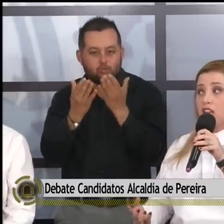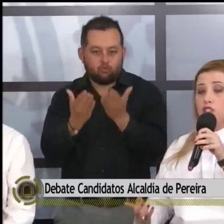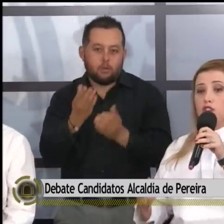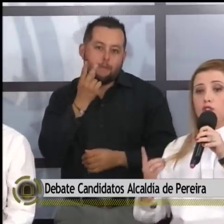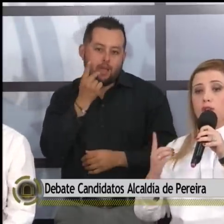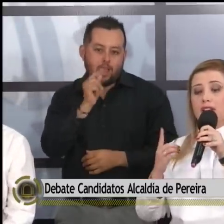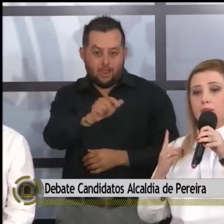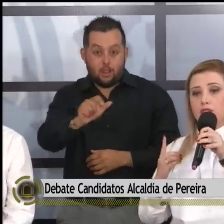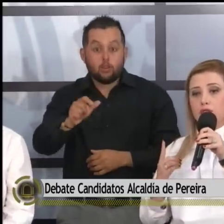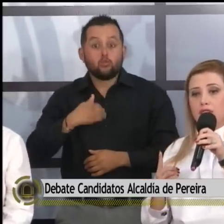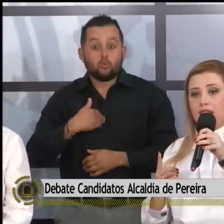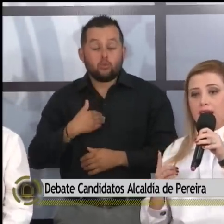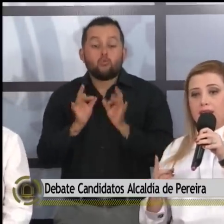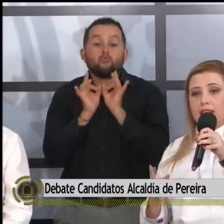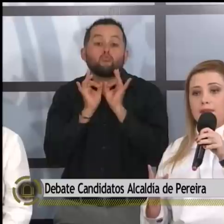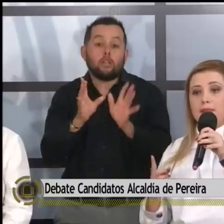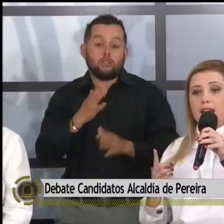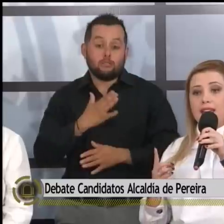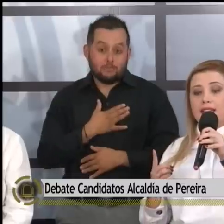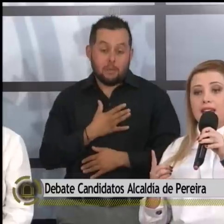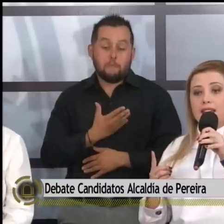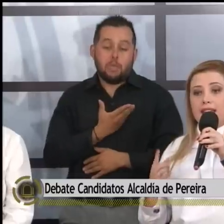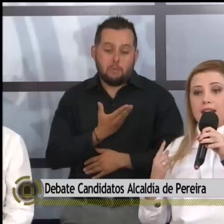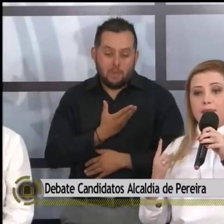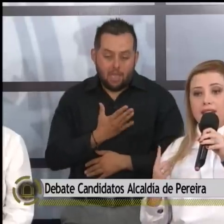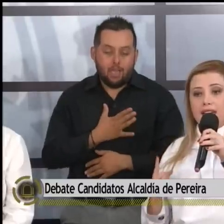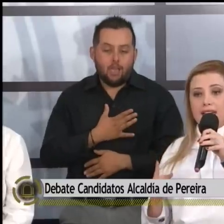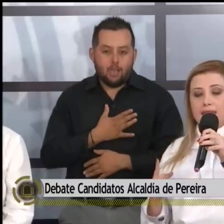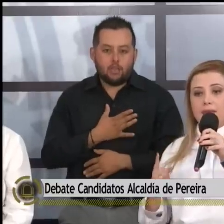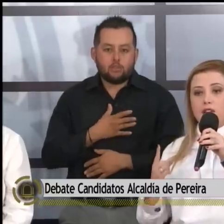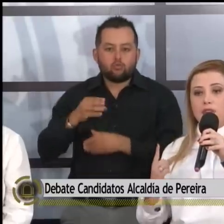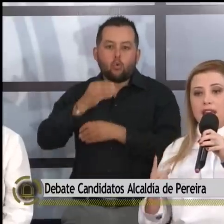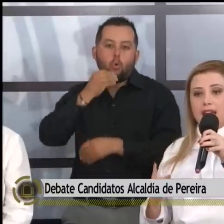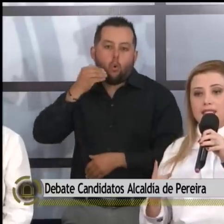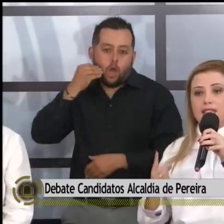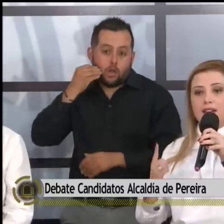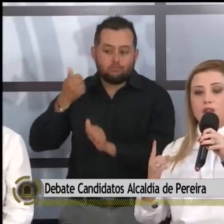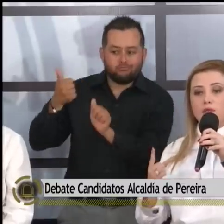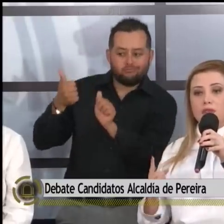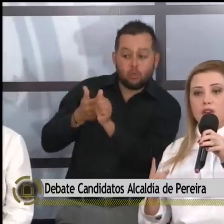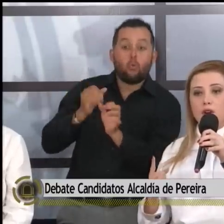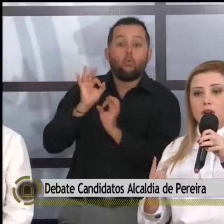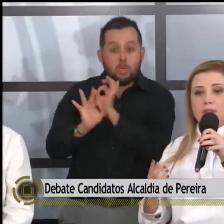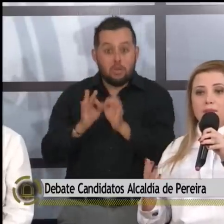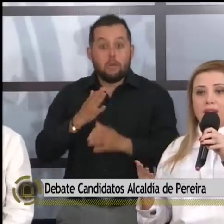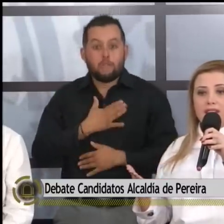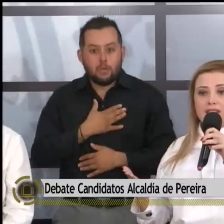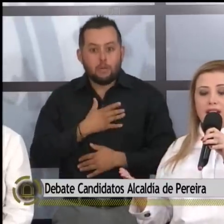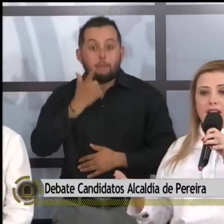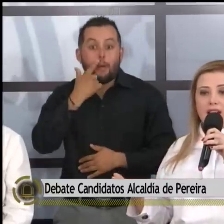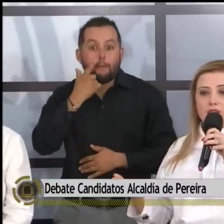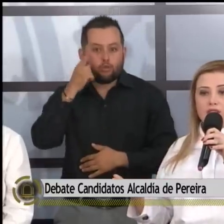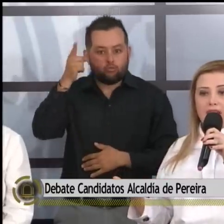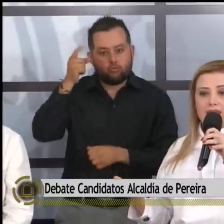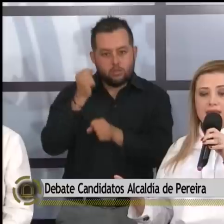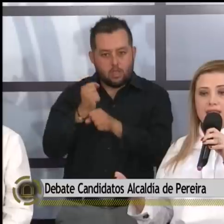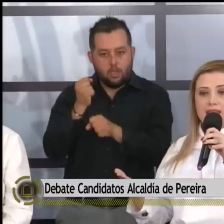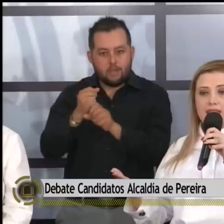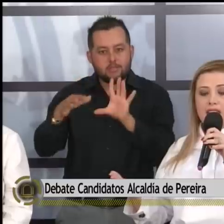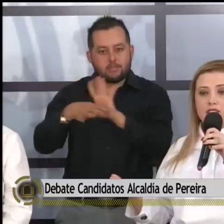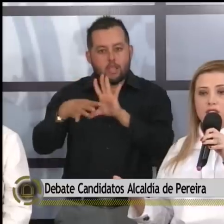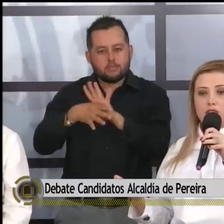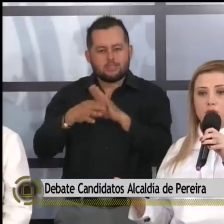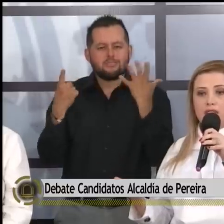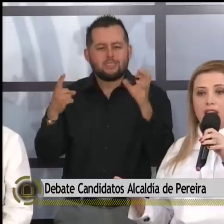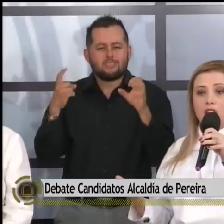pereiranas. Yo tuve la oportunidad que mi madre era ama de casa, me cuidaba, estaba conmigo, mi padre trabajaba en un taxi,